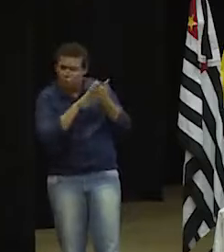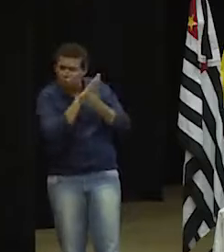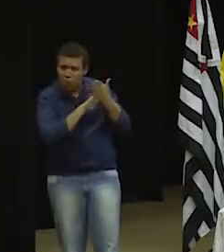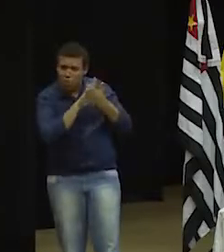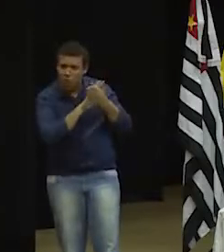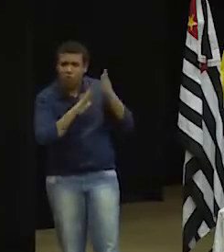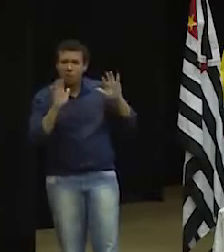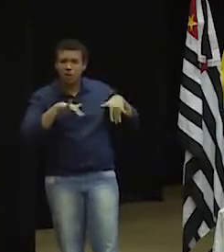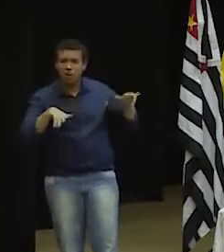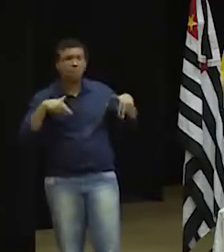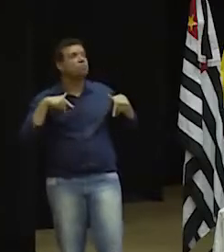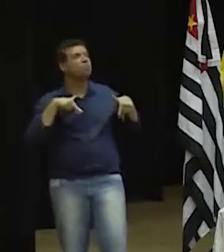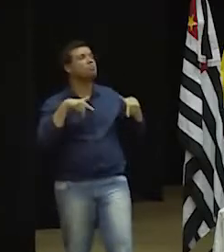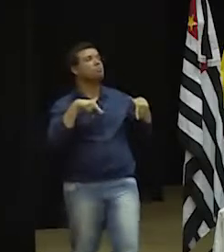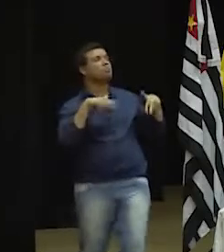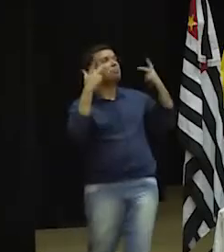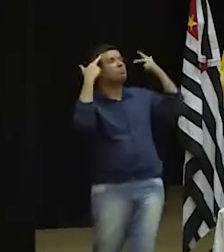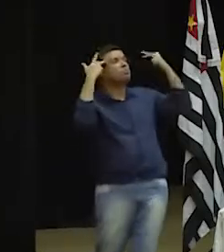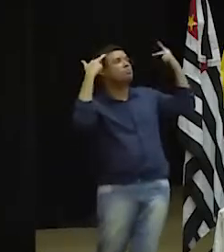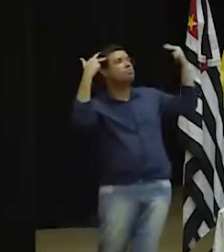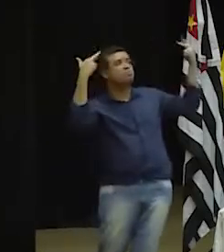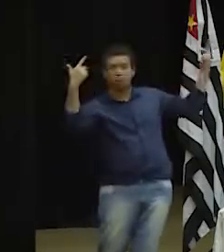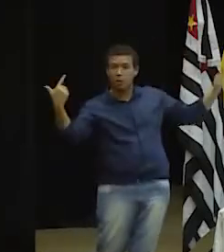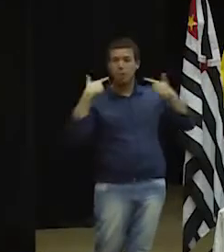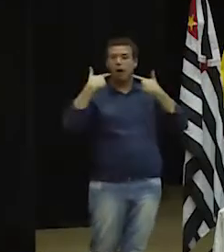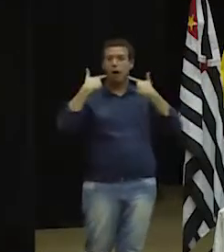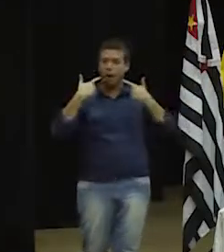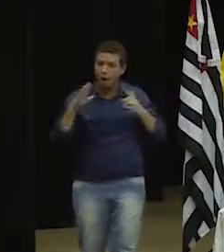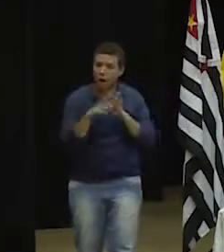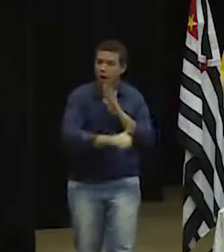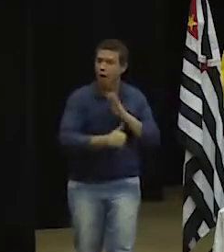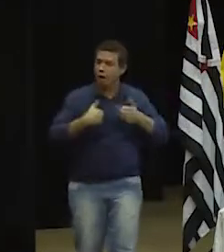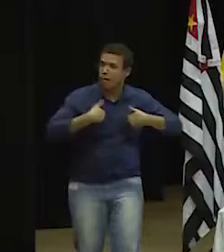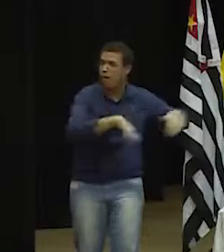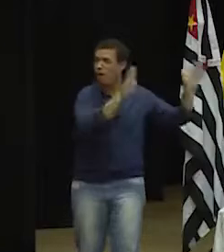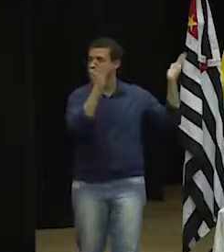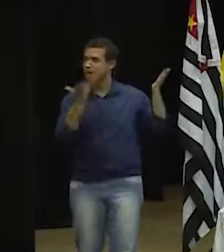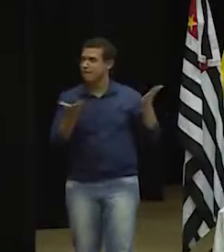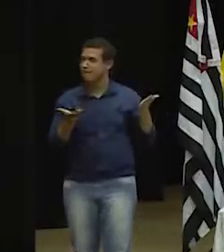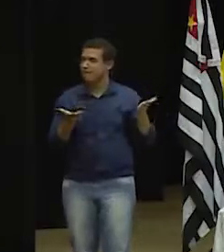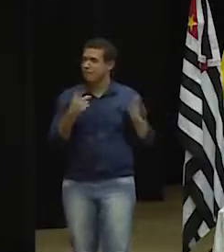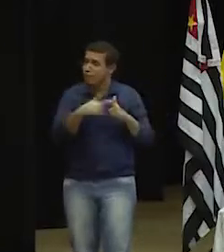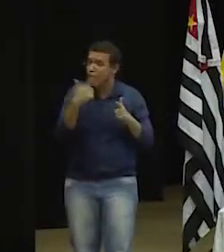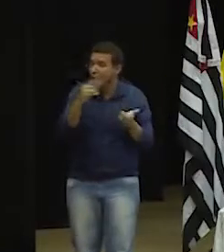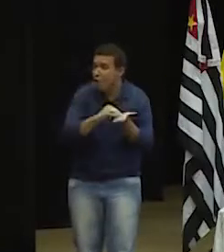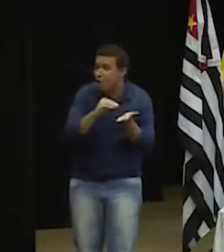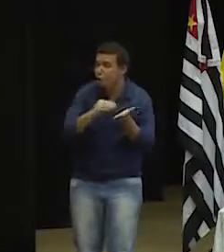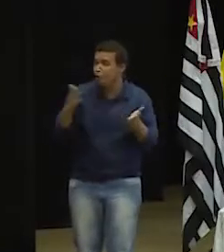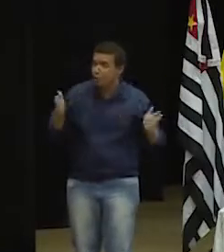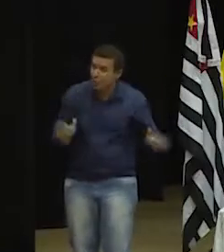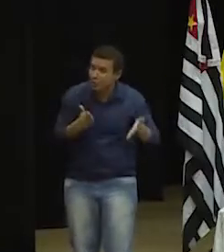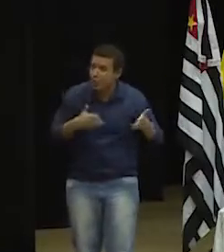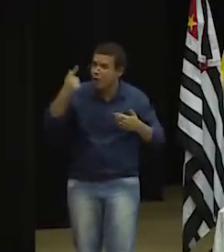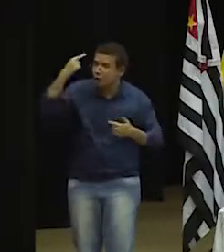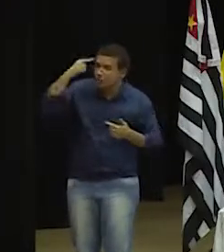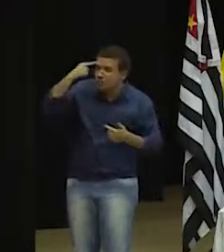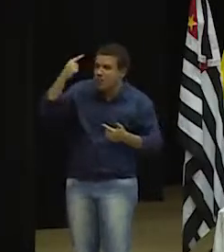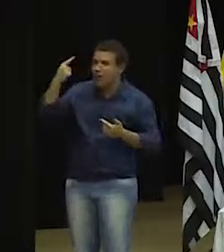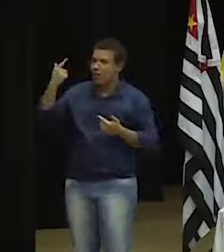houver essas regras, essa educação, orientação, qualquer um pode levar a criança embora, roubar essa criança,